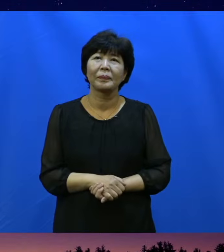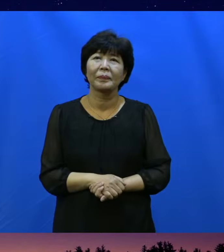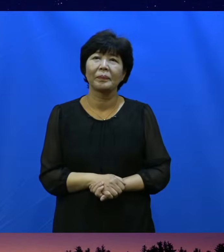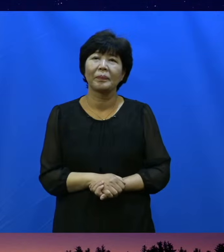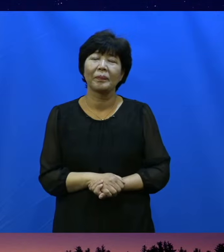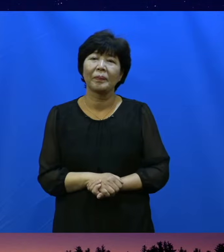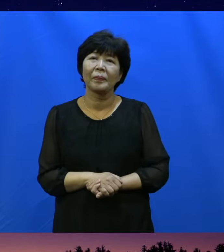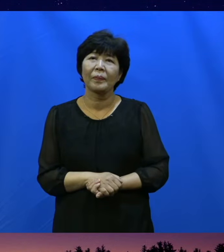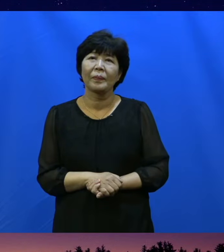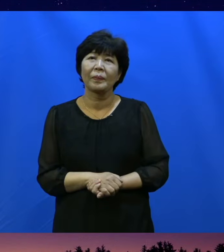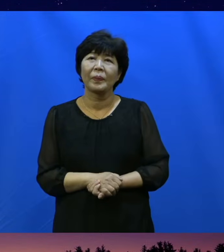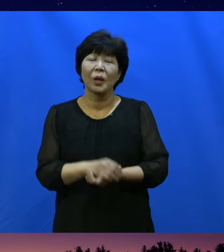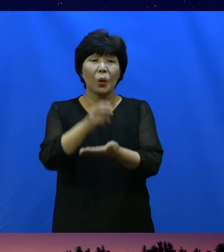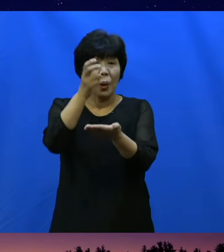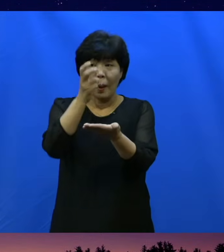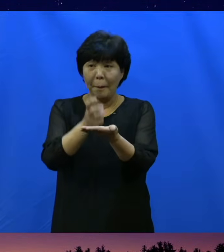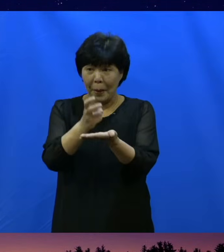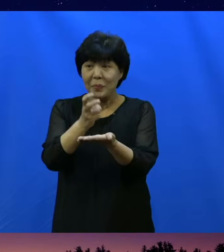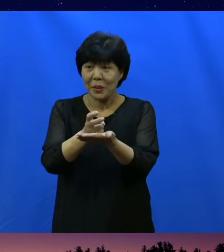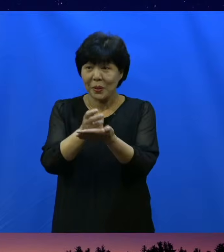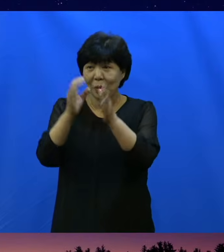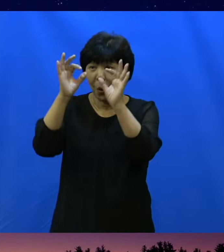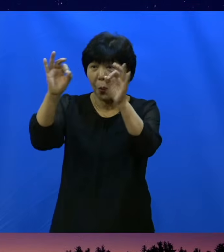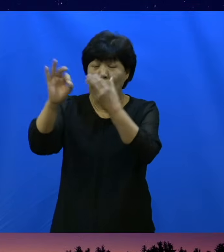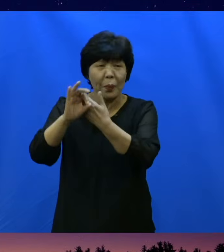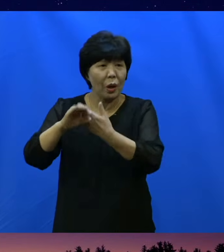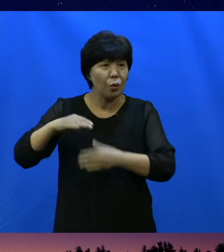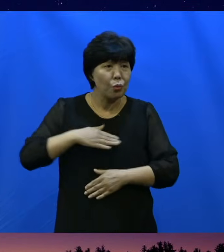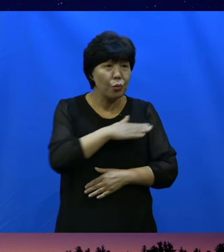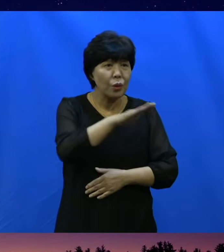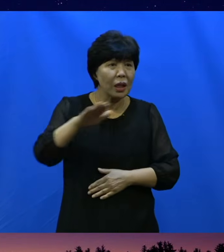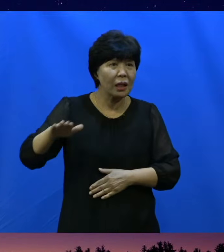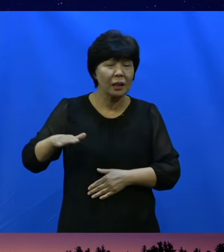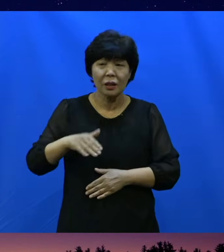여러분, 이제 법적으로는요, 우리는 더 이상 죄인이 아니에요.